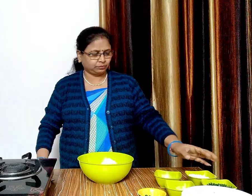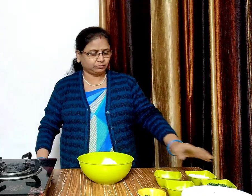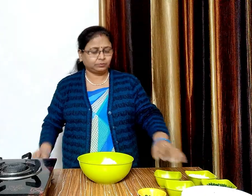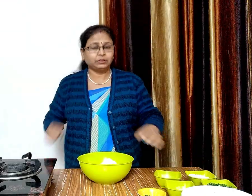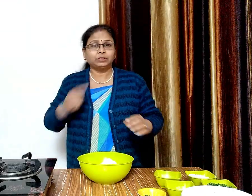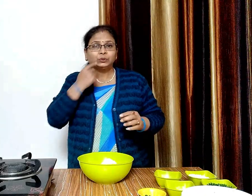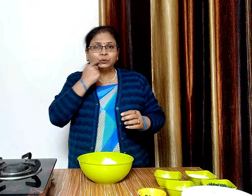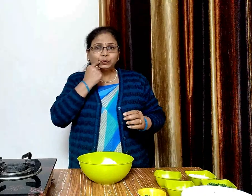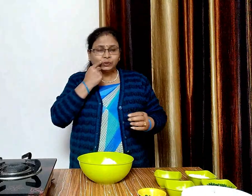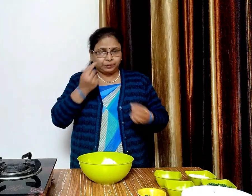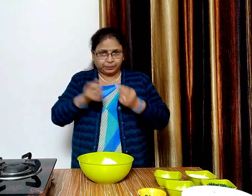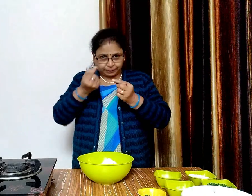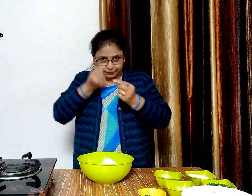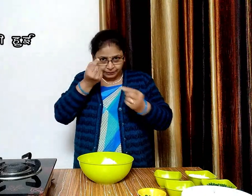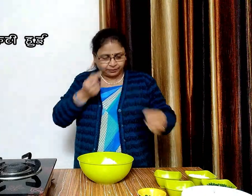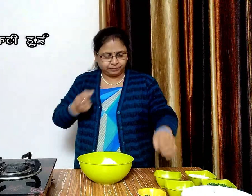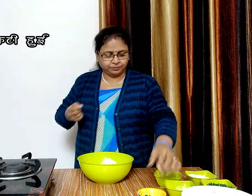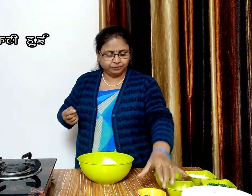दो बारी कटी हुई हरी मिर्च